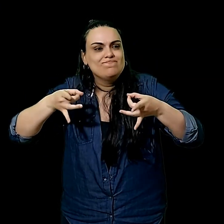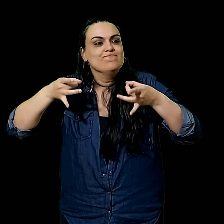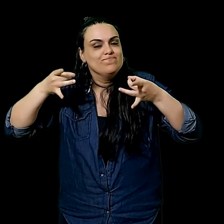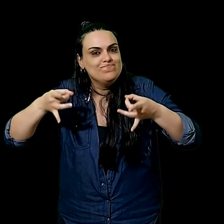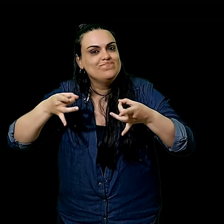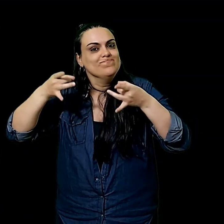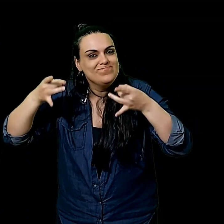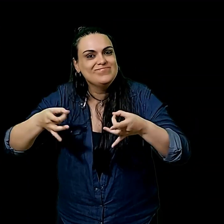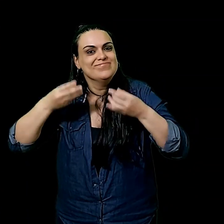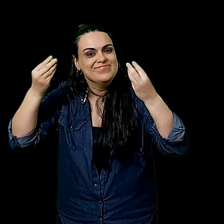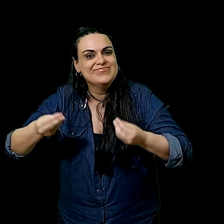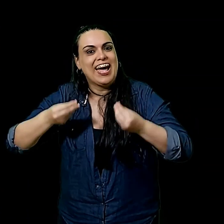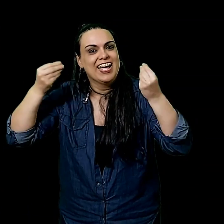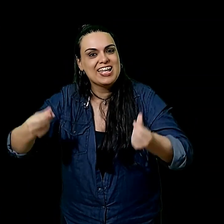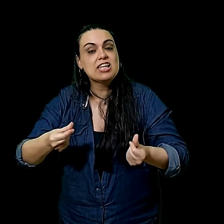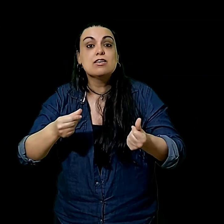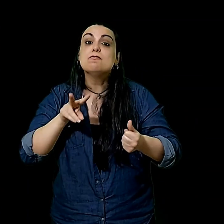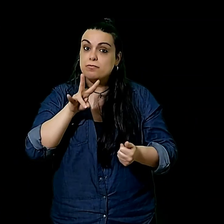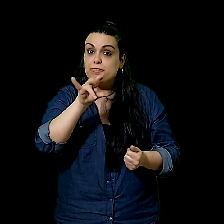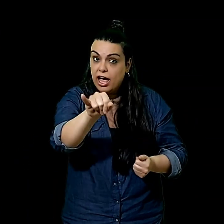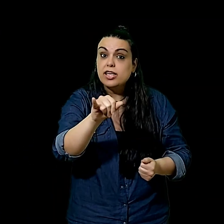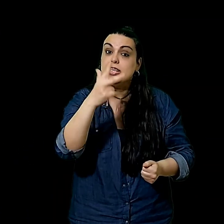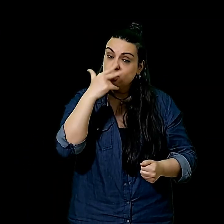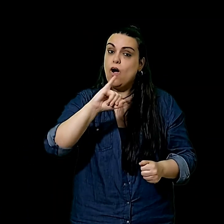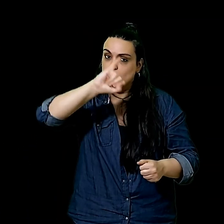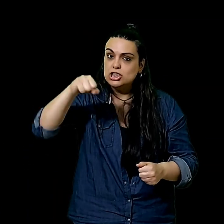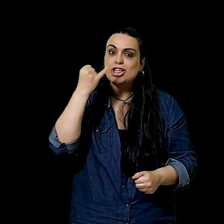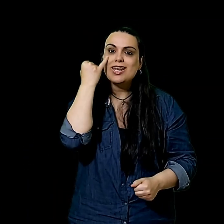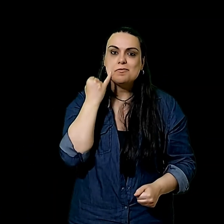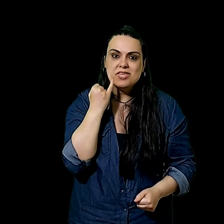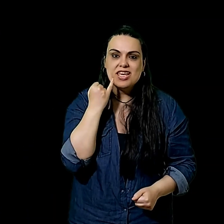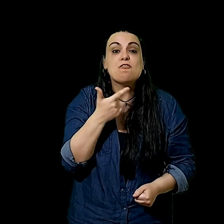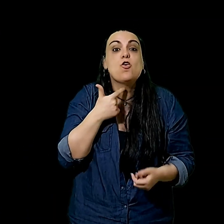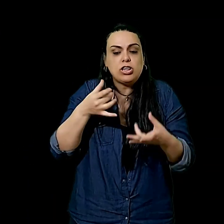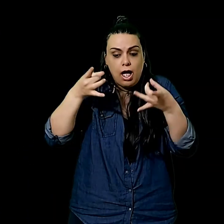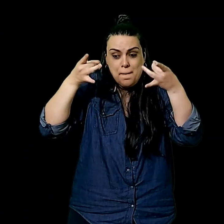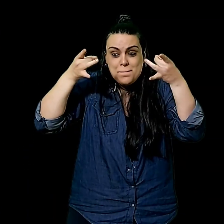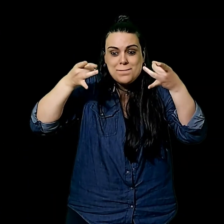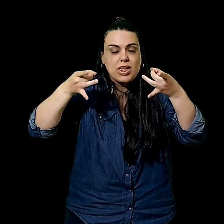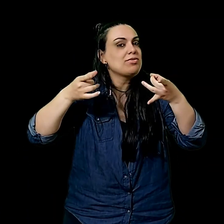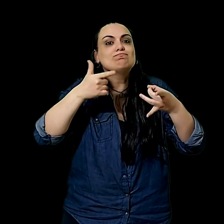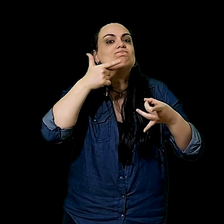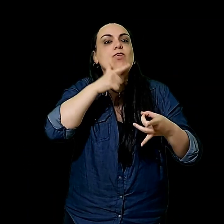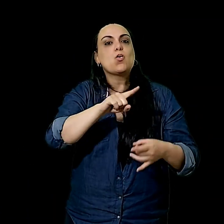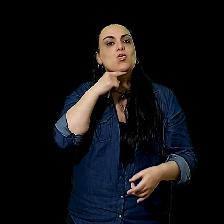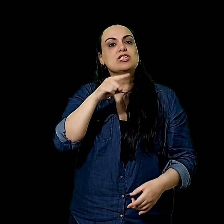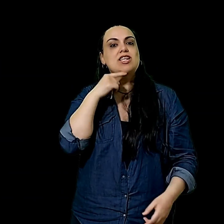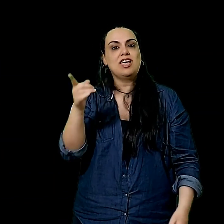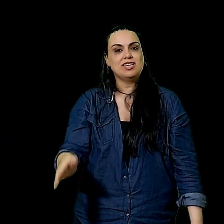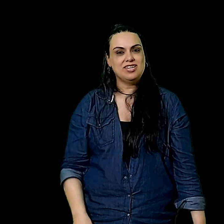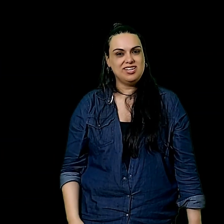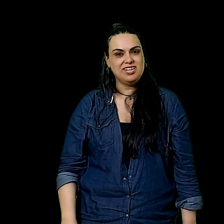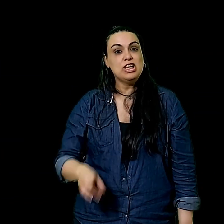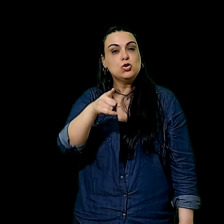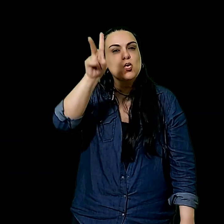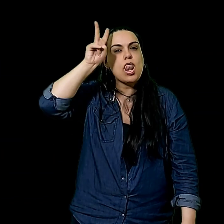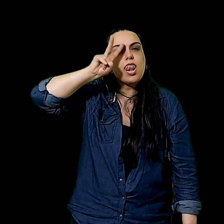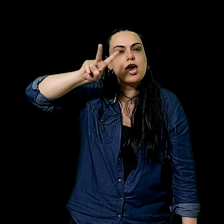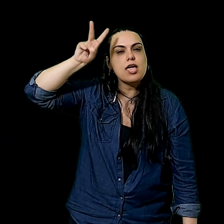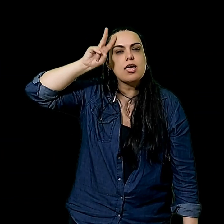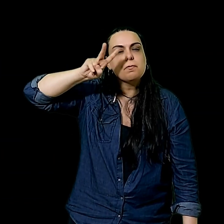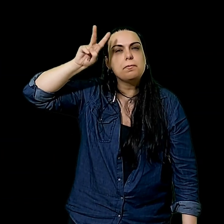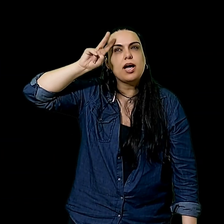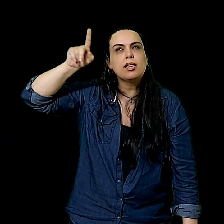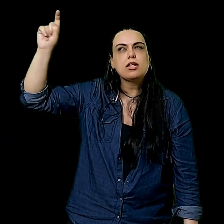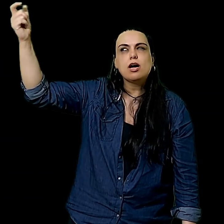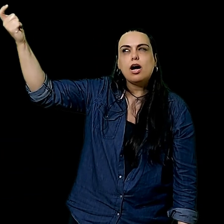vai acontecer com você e acontece comigo e conosco o que aconteceu com Jeremias. Nós começamos a lembrar que a palavra dele sobre